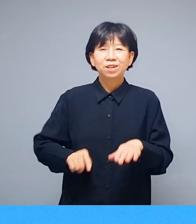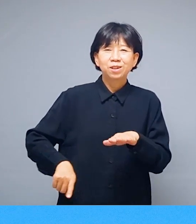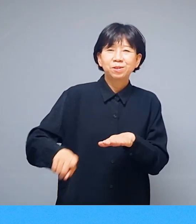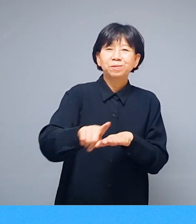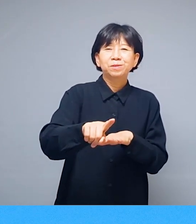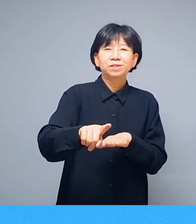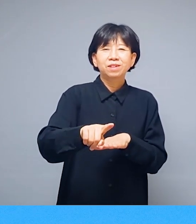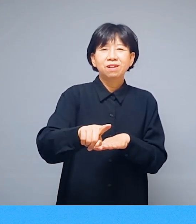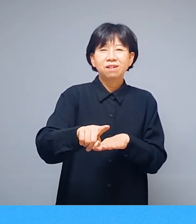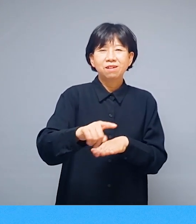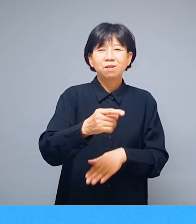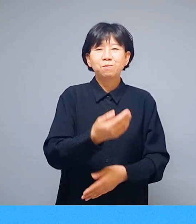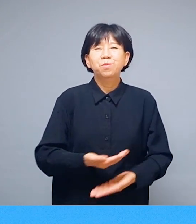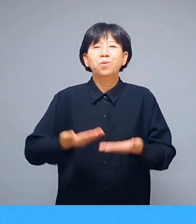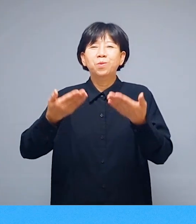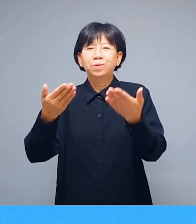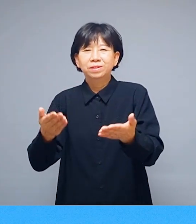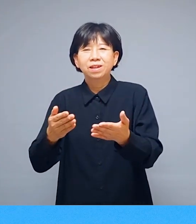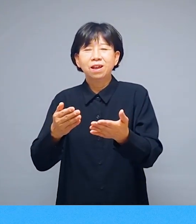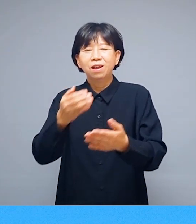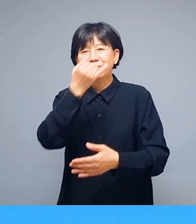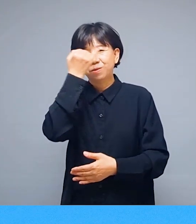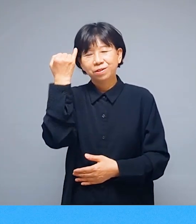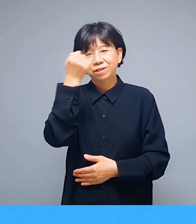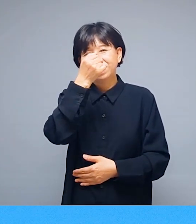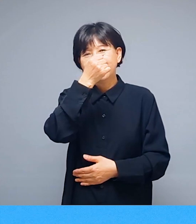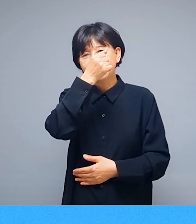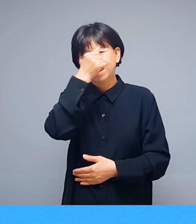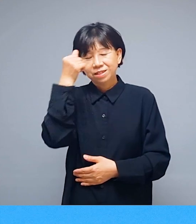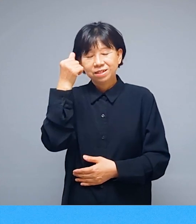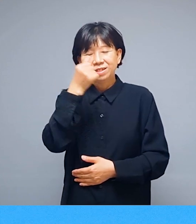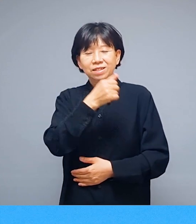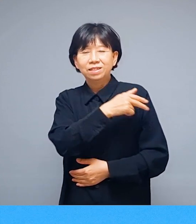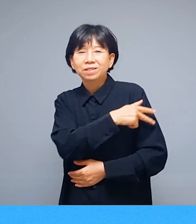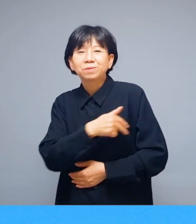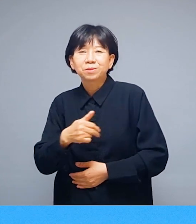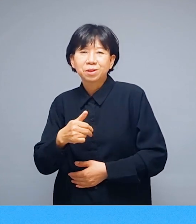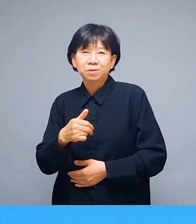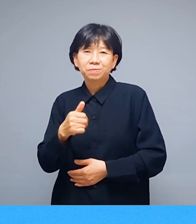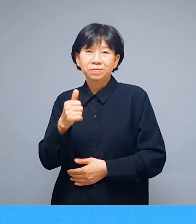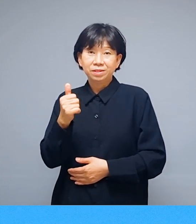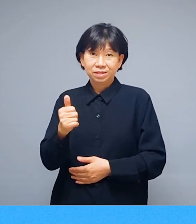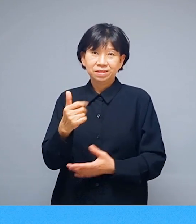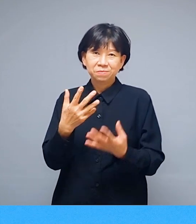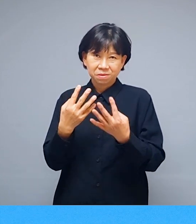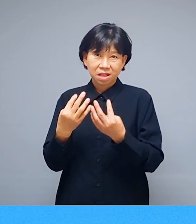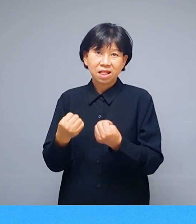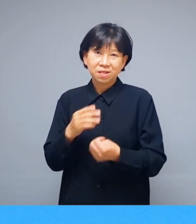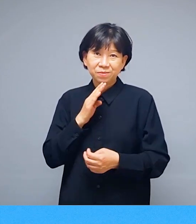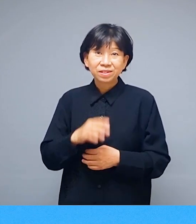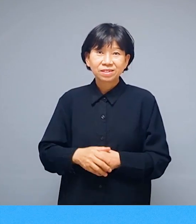앞장서셔서 봉사하셨던 우리 권사님, 집사님들이 사랑하는 우리 교회에 많이 계십니다.